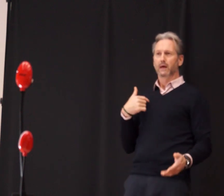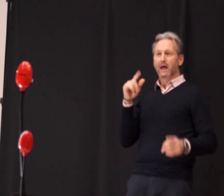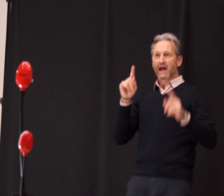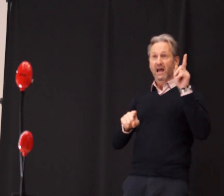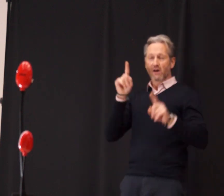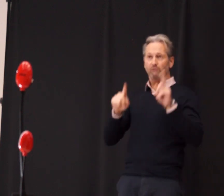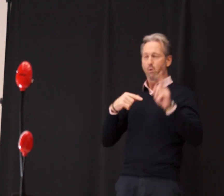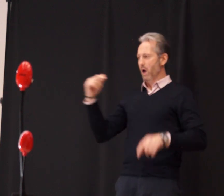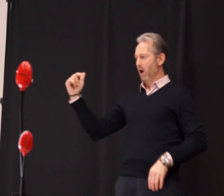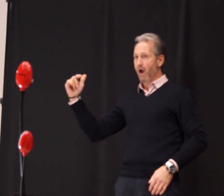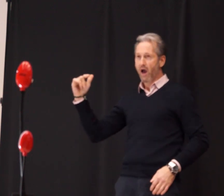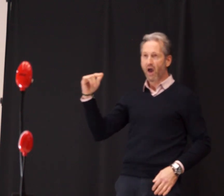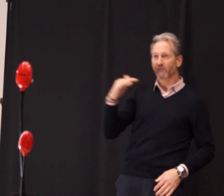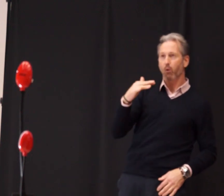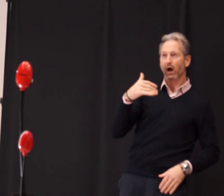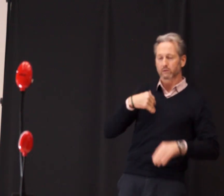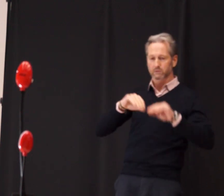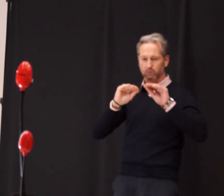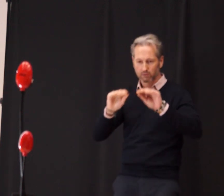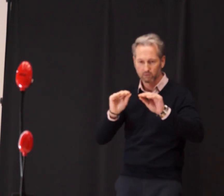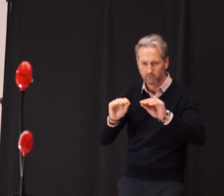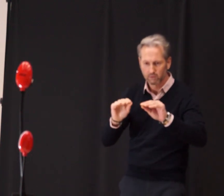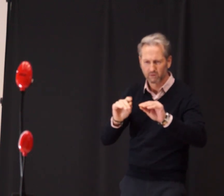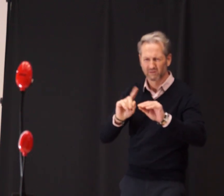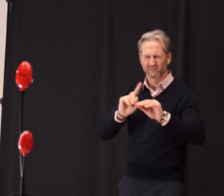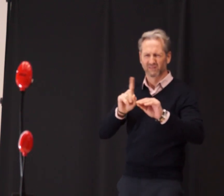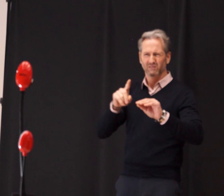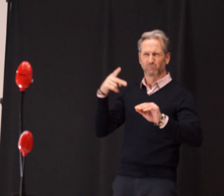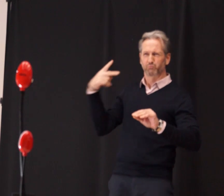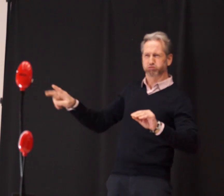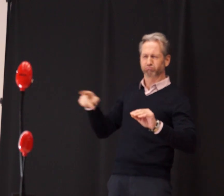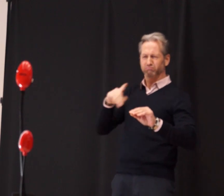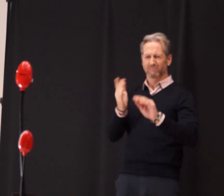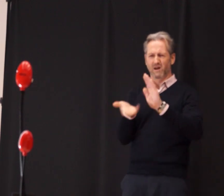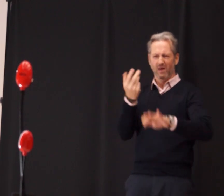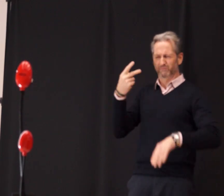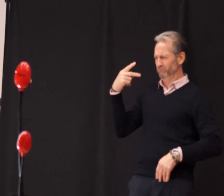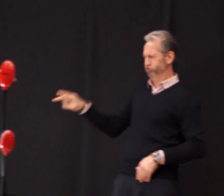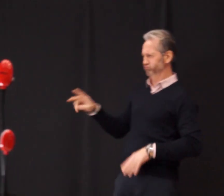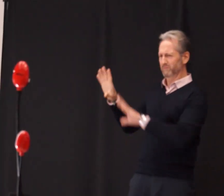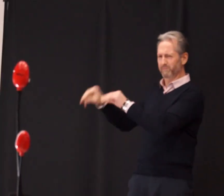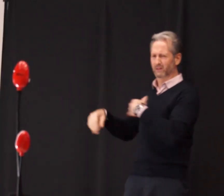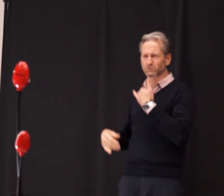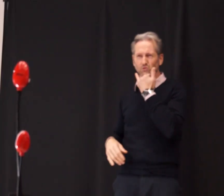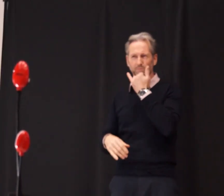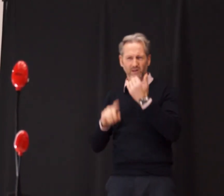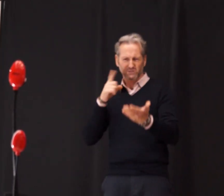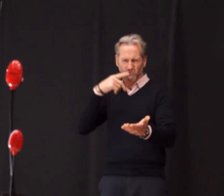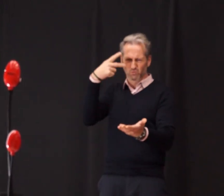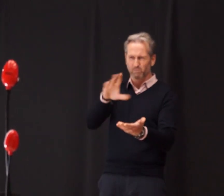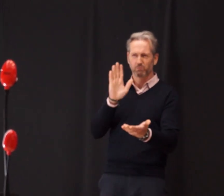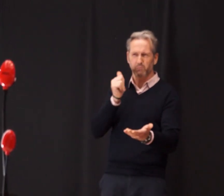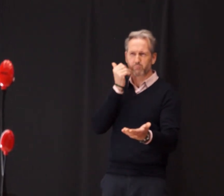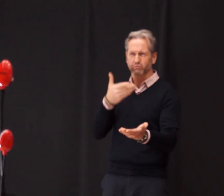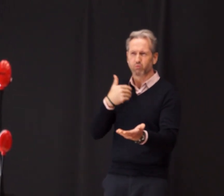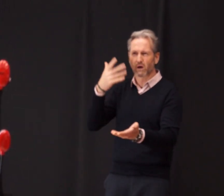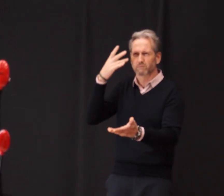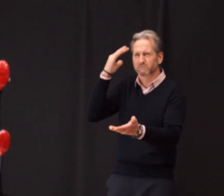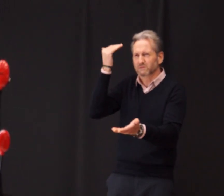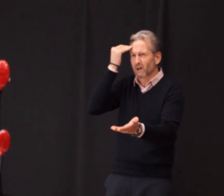auprès des L2, des langues secondes, que des langues premières. Mais au départ, j'étais assez contaminé par les techniques d'enseignement